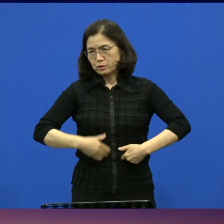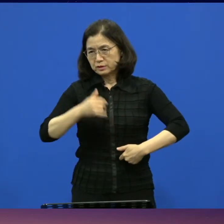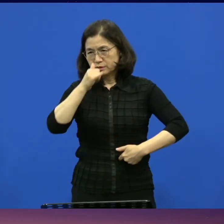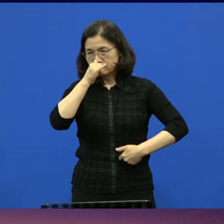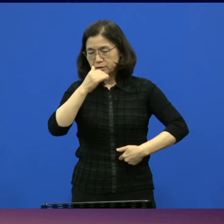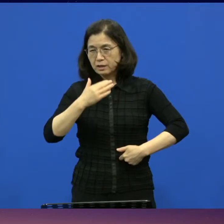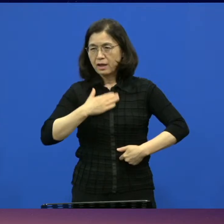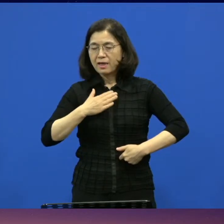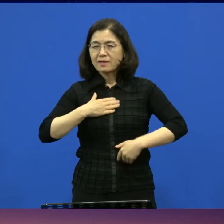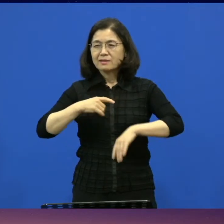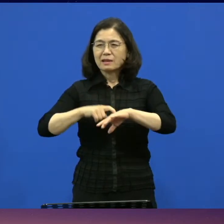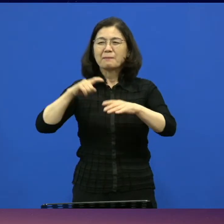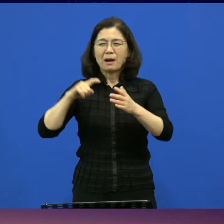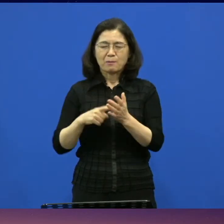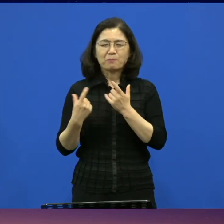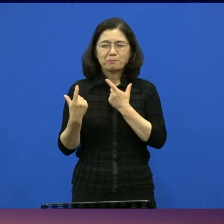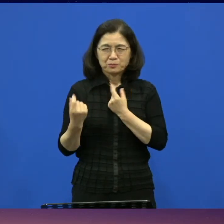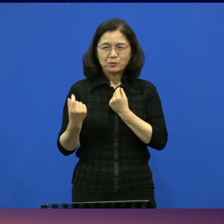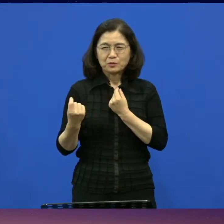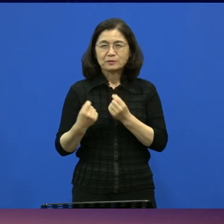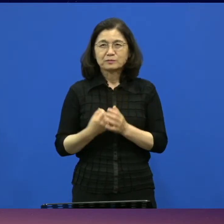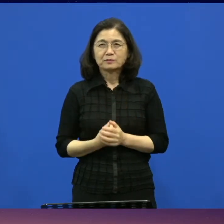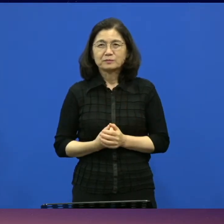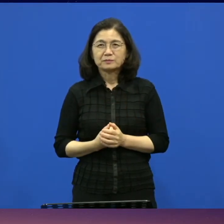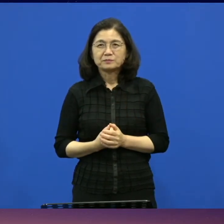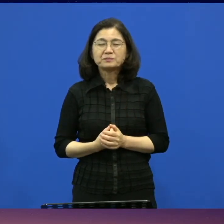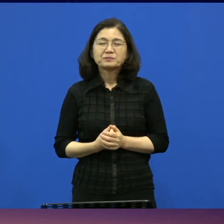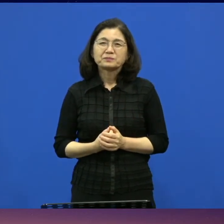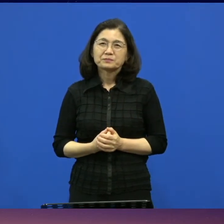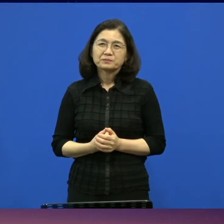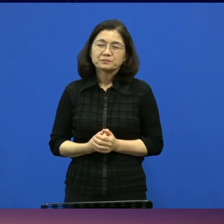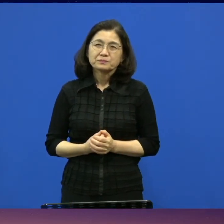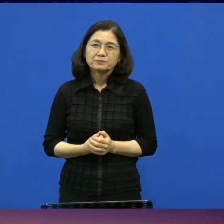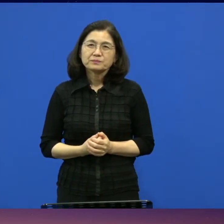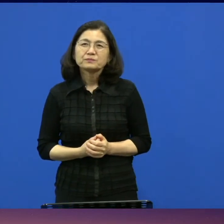그대로 두면은 대로가 될 수가 없는 거예요. 길이 나지가 않아.